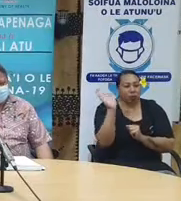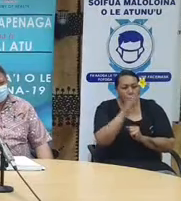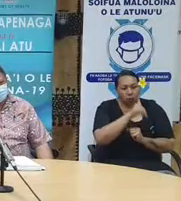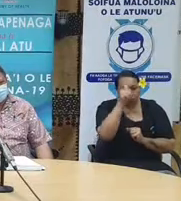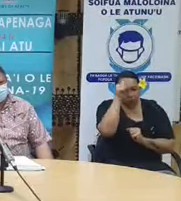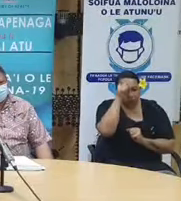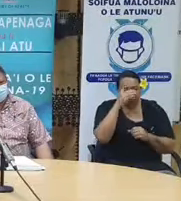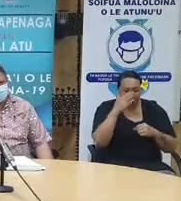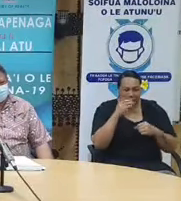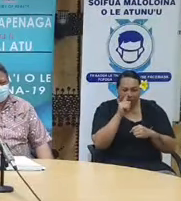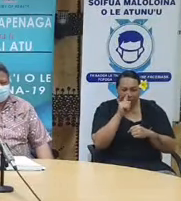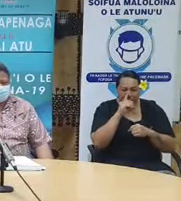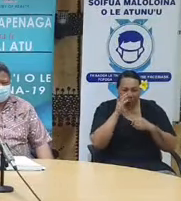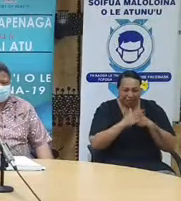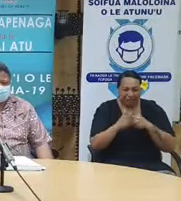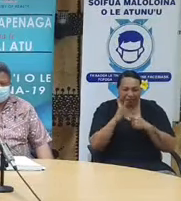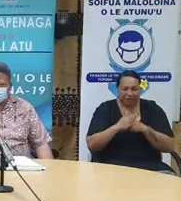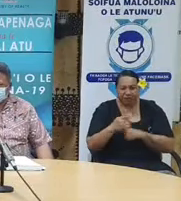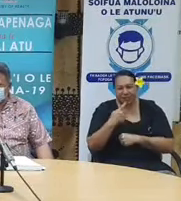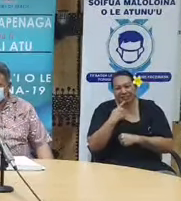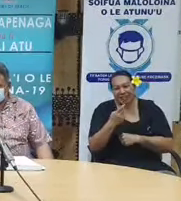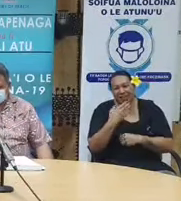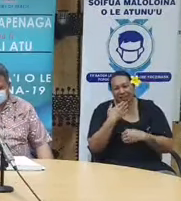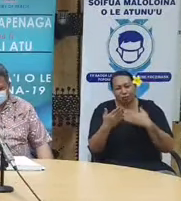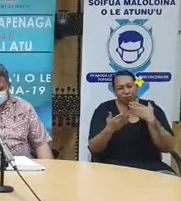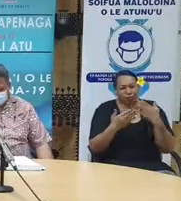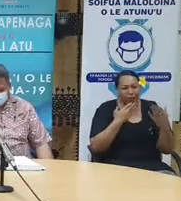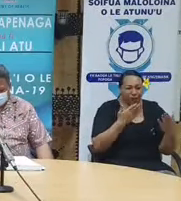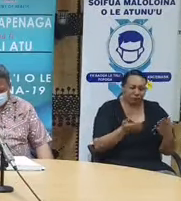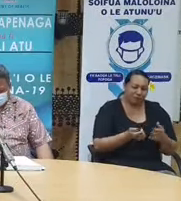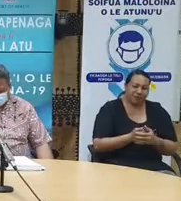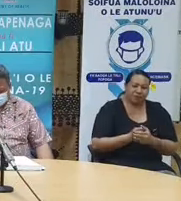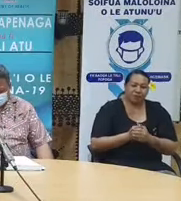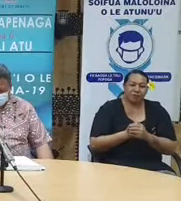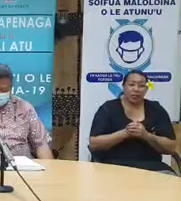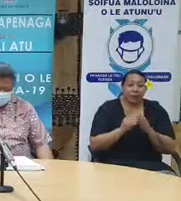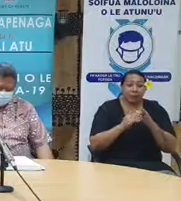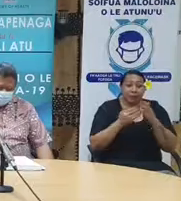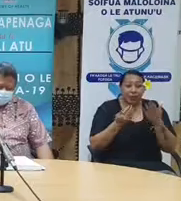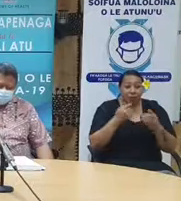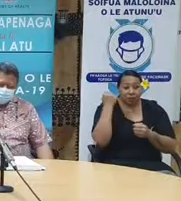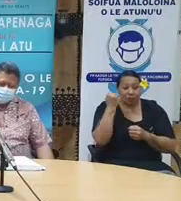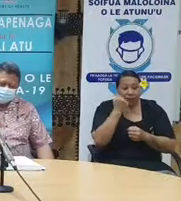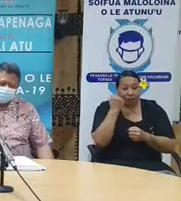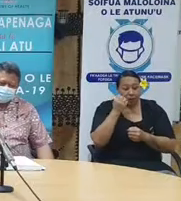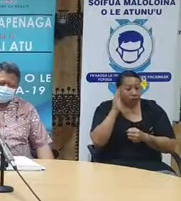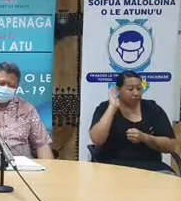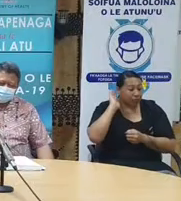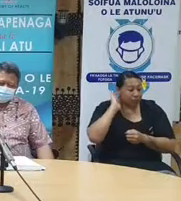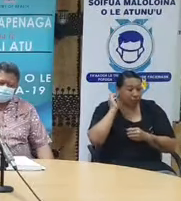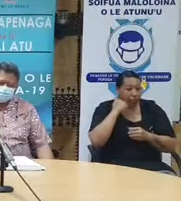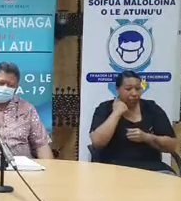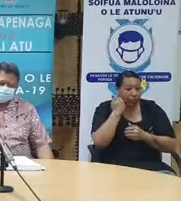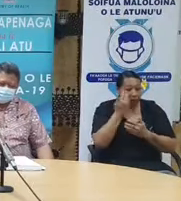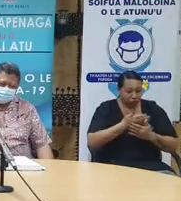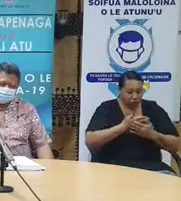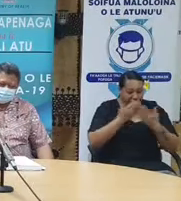na ai o se mako faftai e peon to fa fo mai sa mo ya so u mai tau fo i se mata